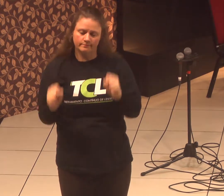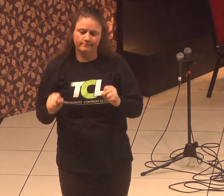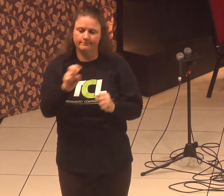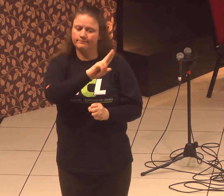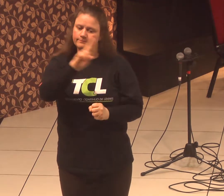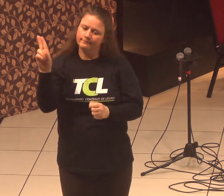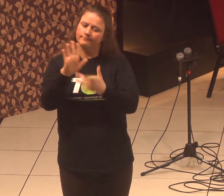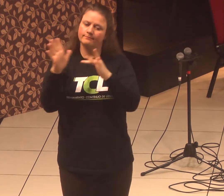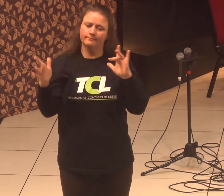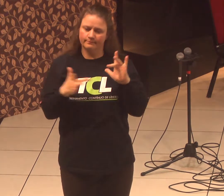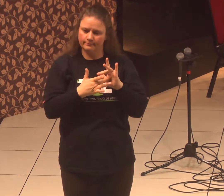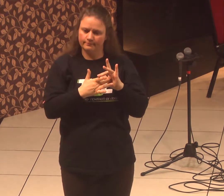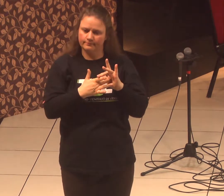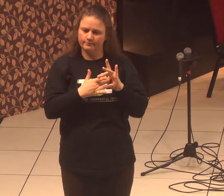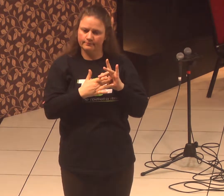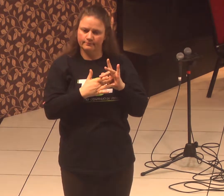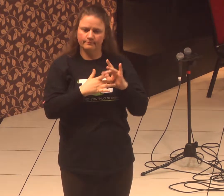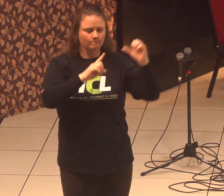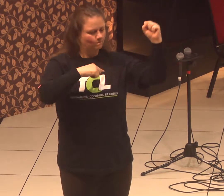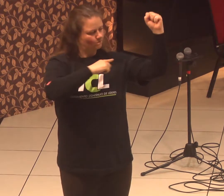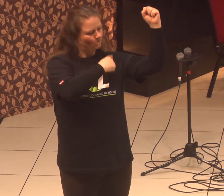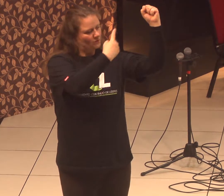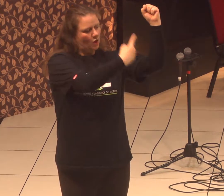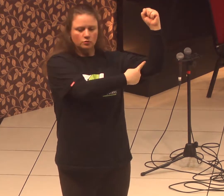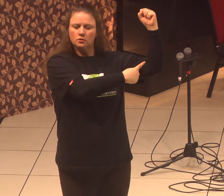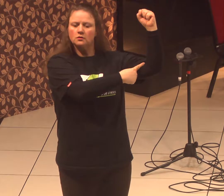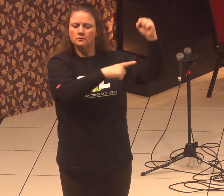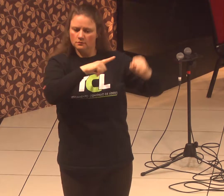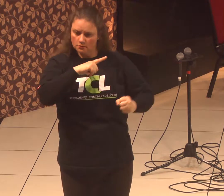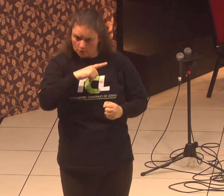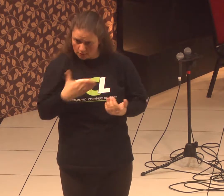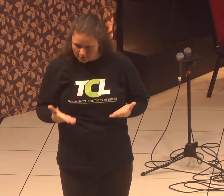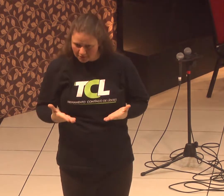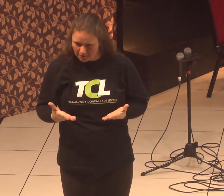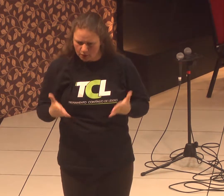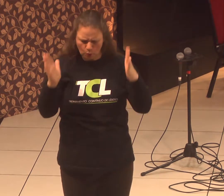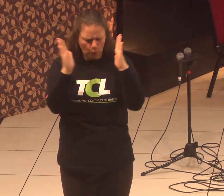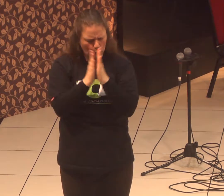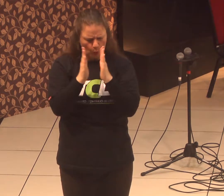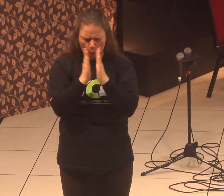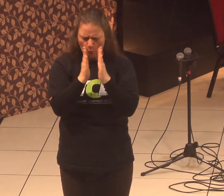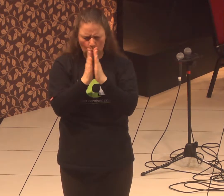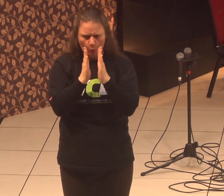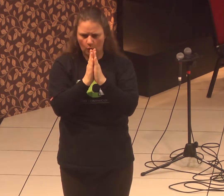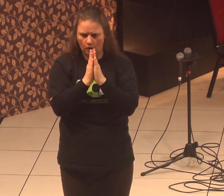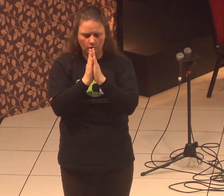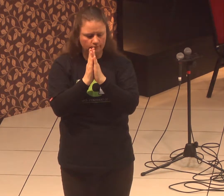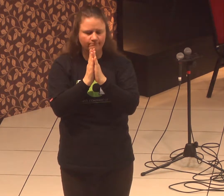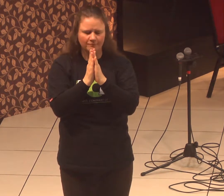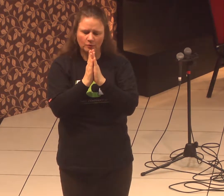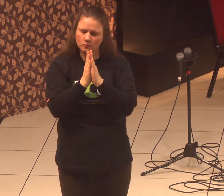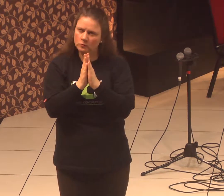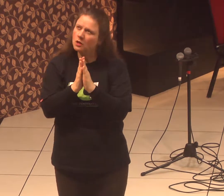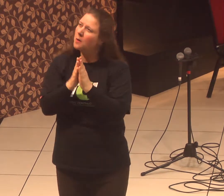O nome de Jesus é autoridade. Então, quando eu estou ministrando cura, eu estou orando, eu estou falando, eu tenho que tomar esse nome